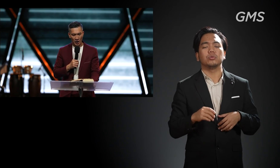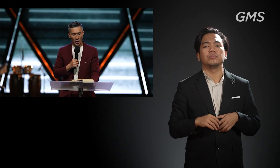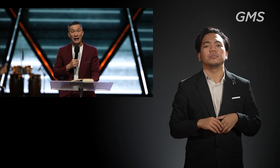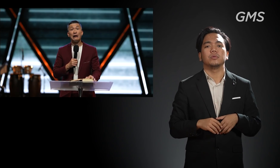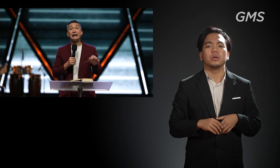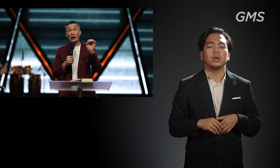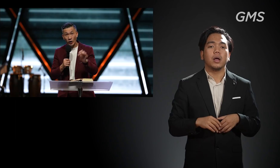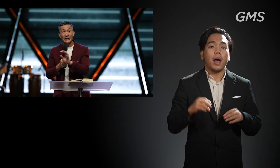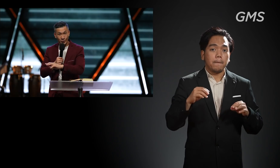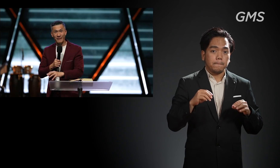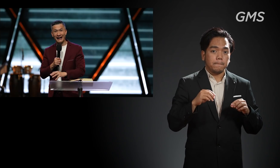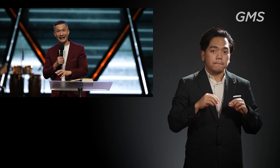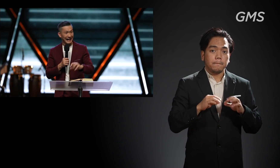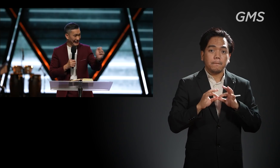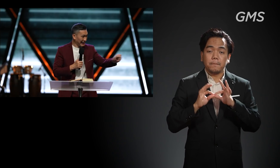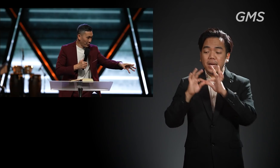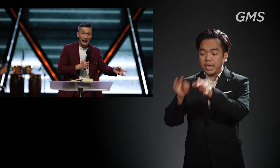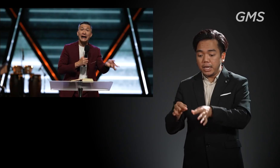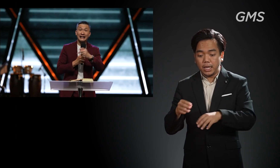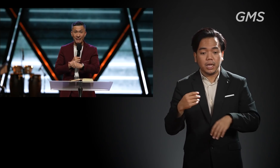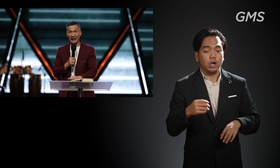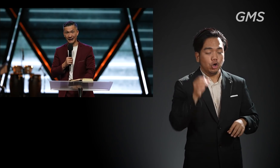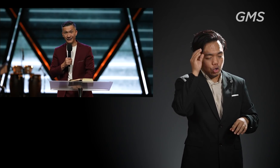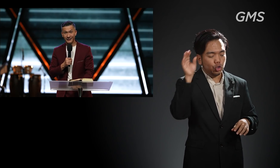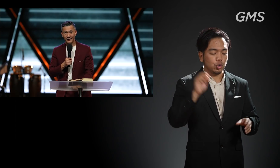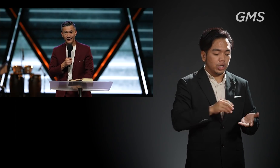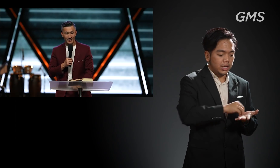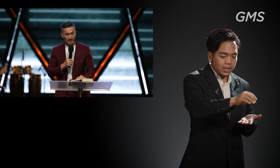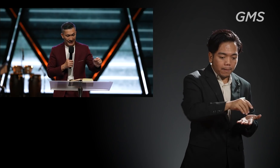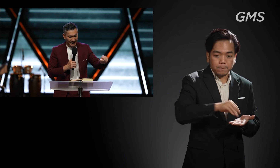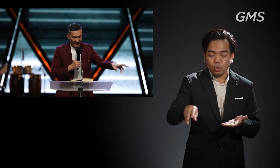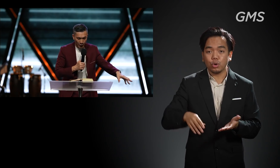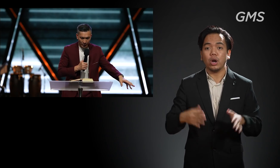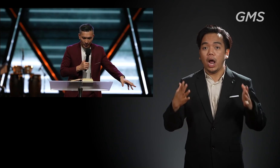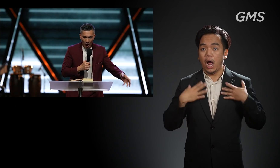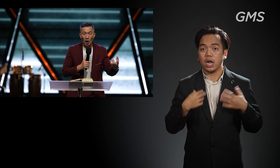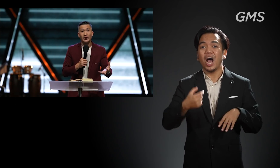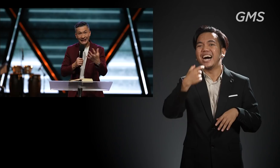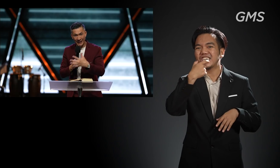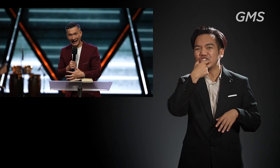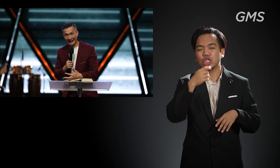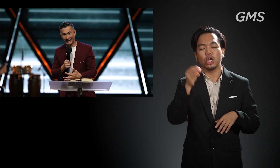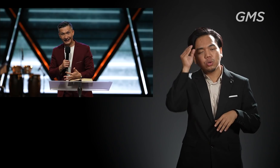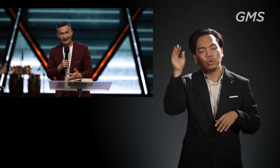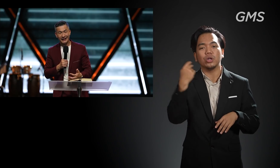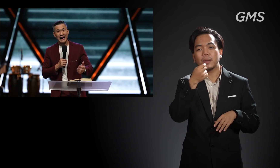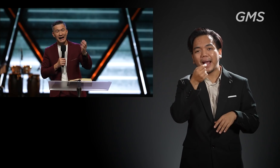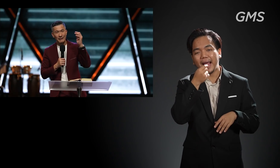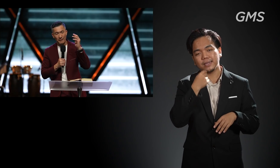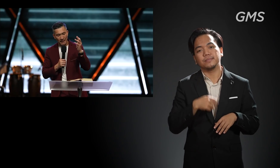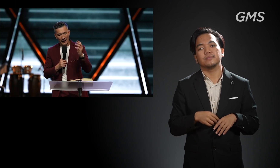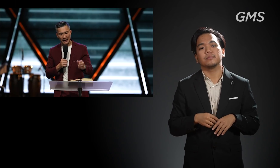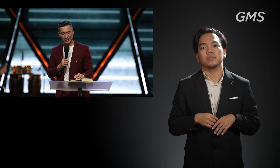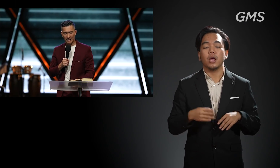kembali. Lalu ada roti untuk dimakan. Ada yang ditaburkan, ada yang dimakan. Benih ditabur, roti dimakan.